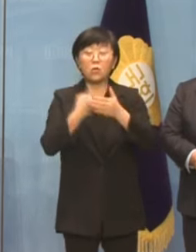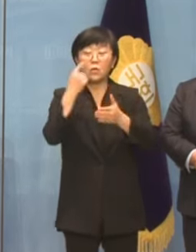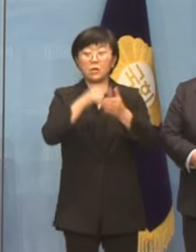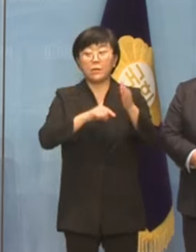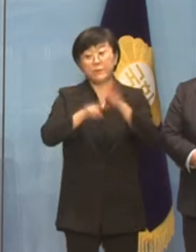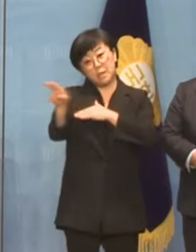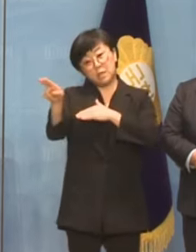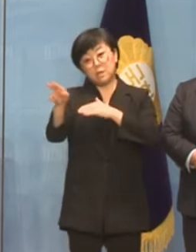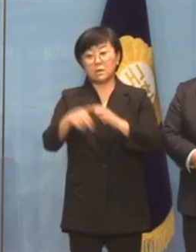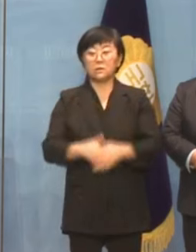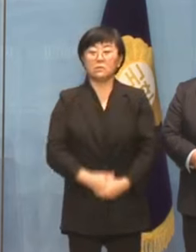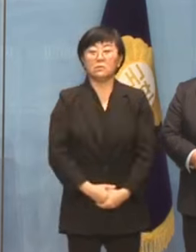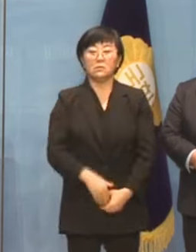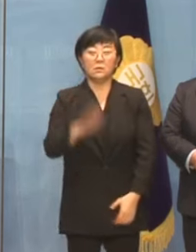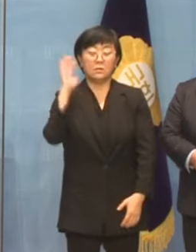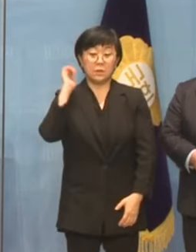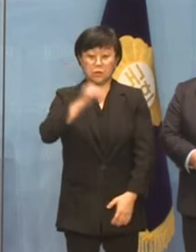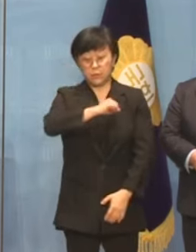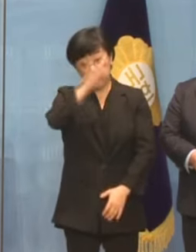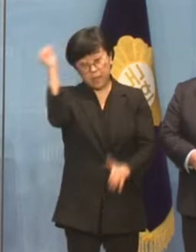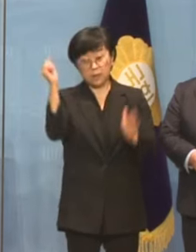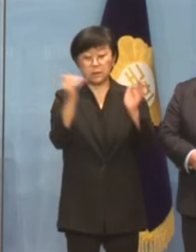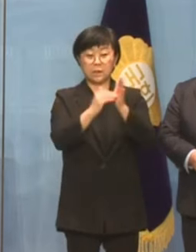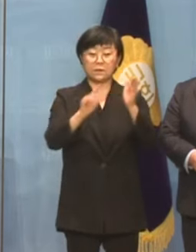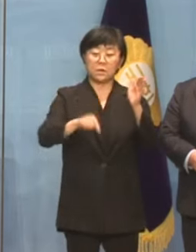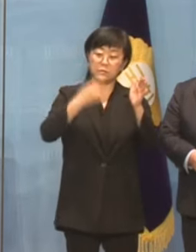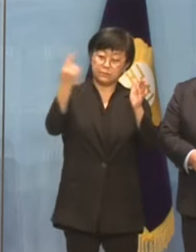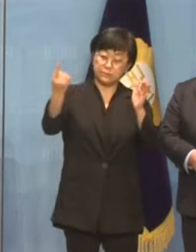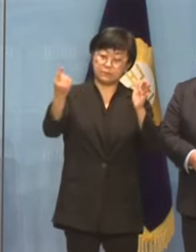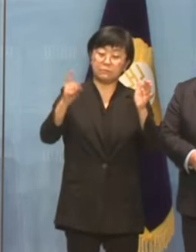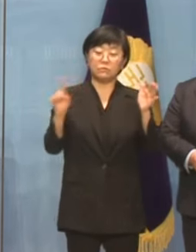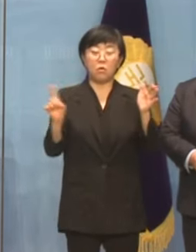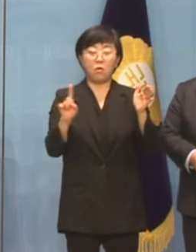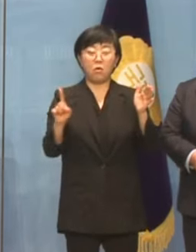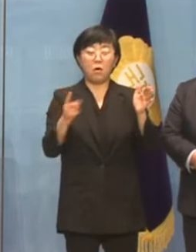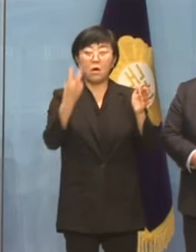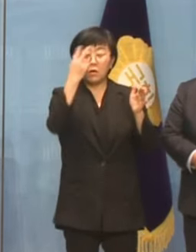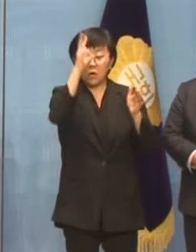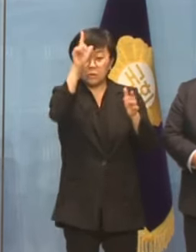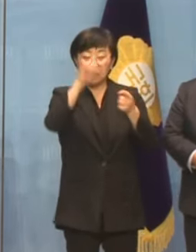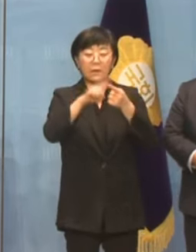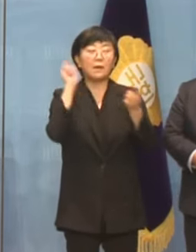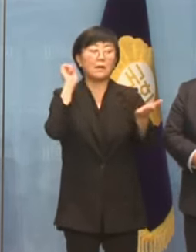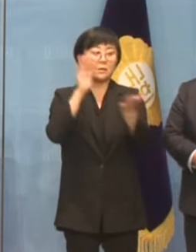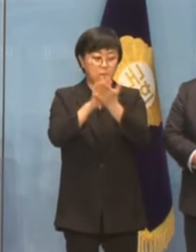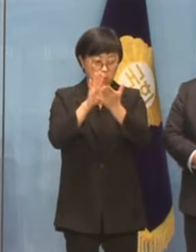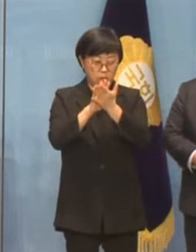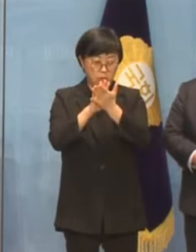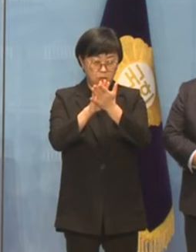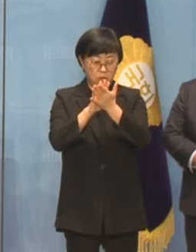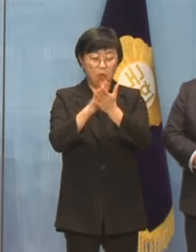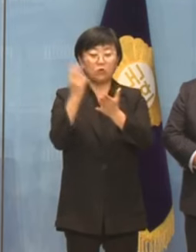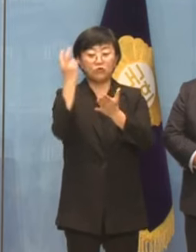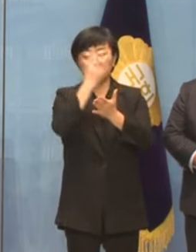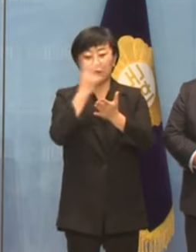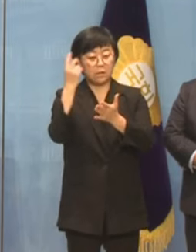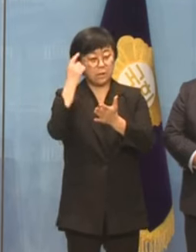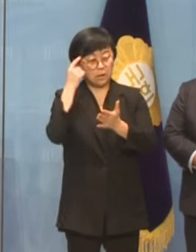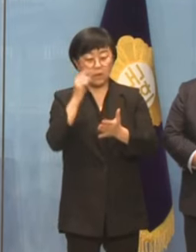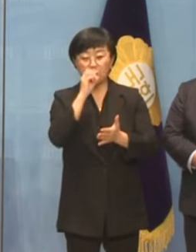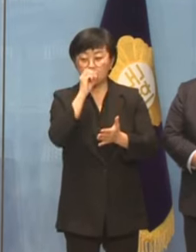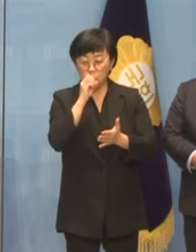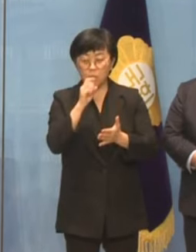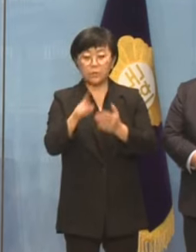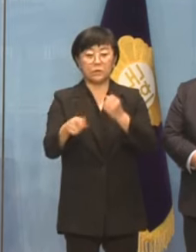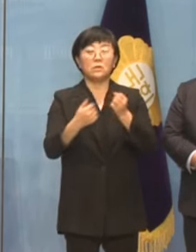수사를 피했고 대통령이 당선된 이후에는 검찰이 알아서 수사 의지를 상실해 수사를